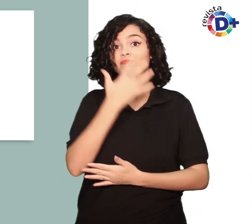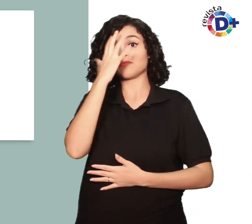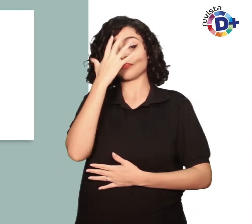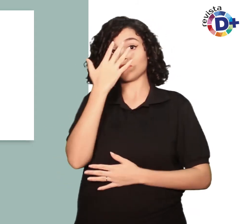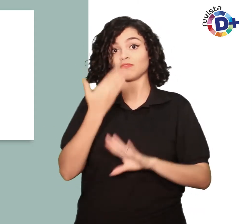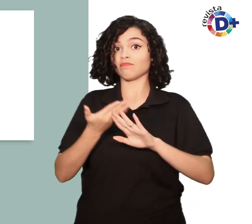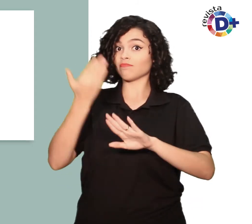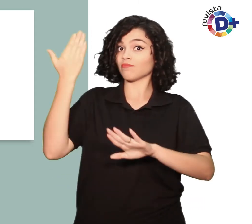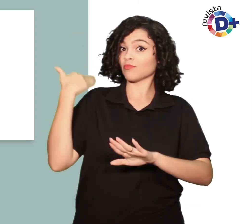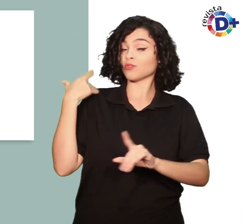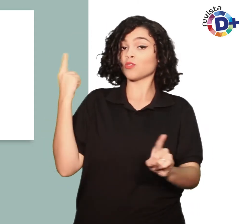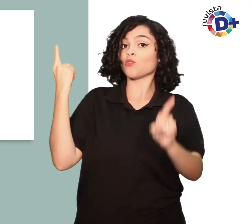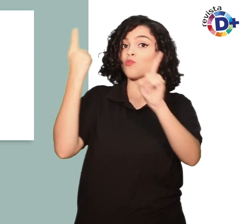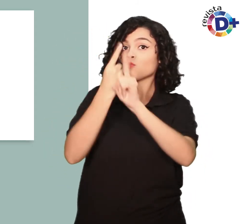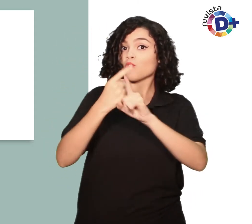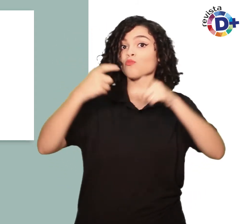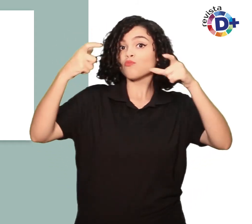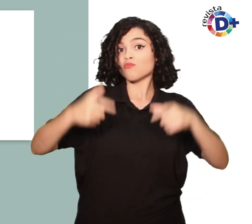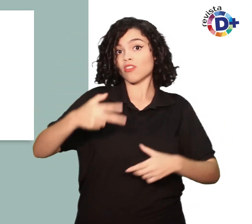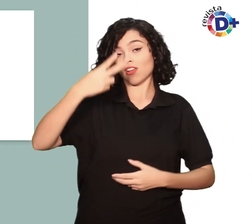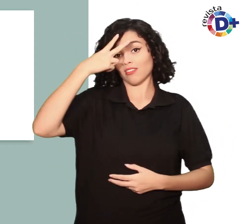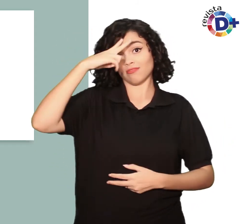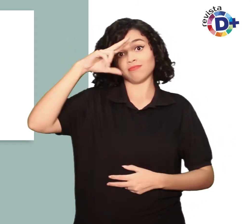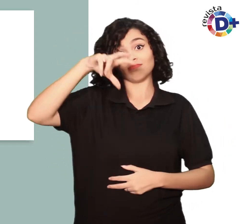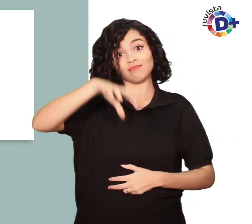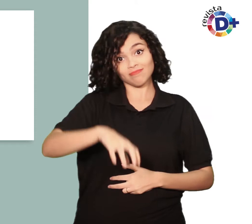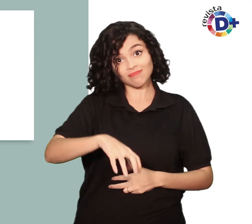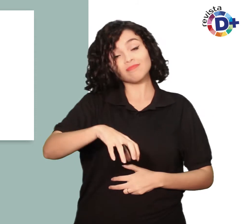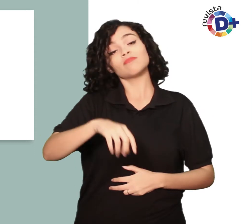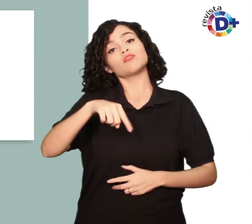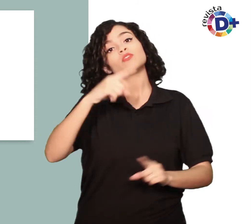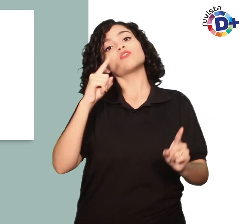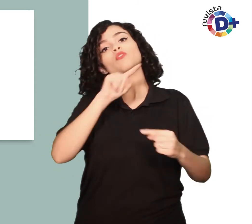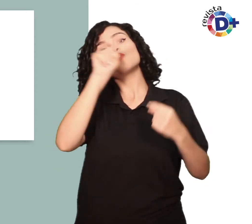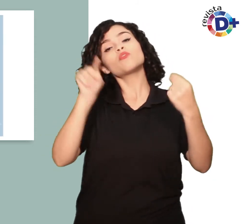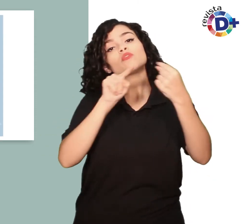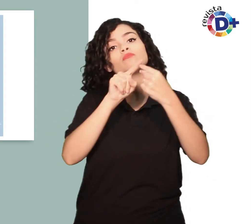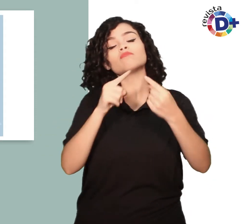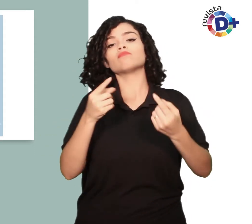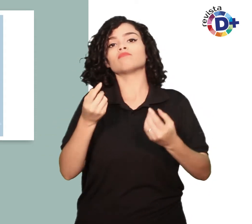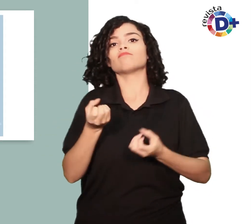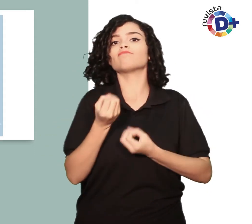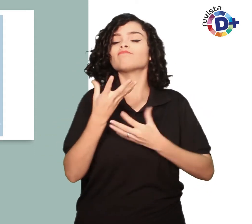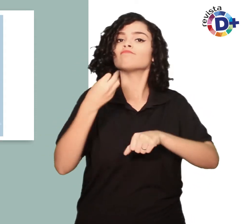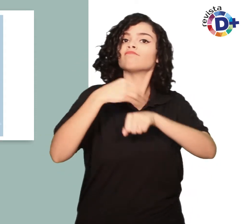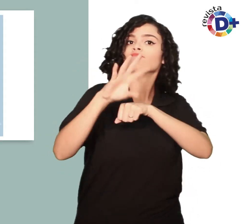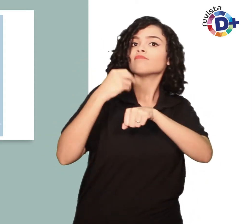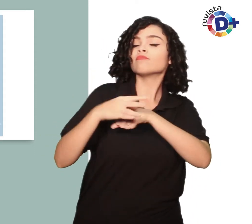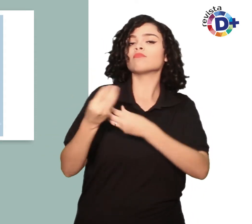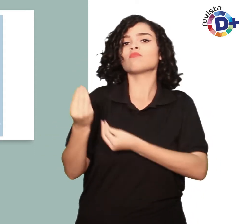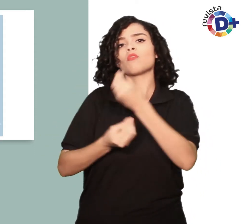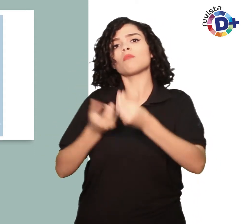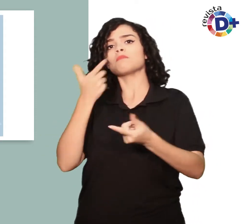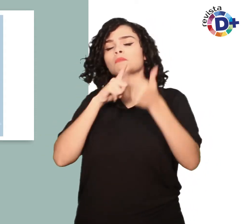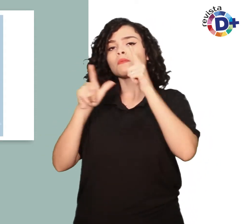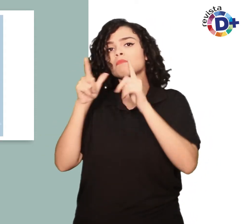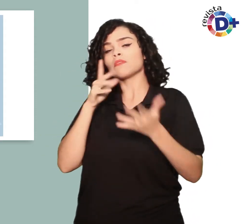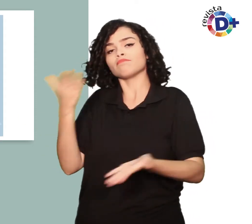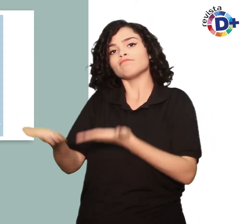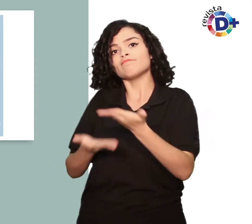na Cidade do México, com o objetivo de compartilhar os casos de sucesso e boas práticas de